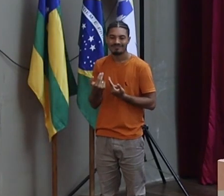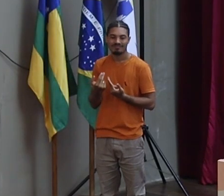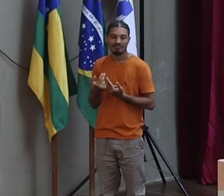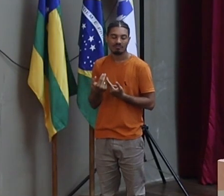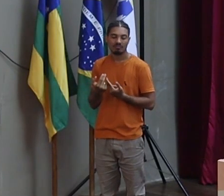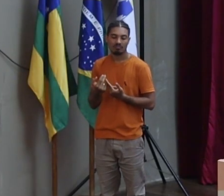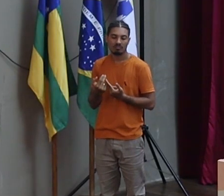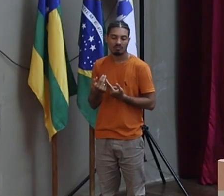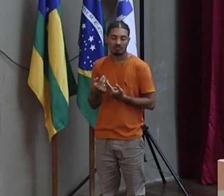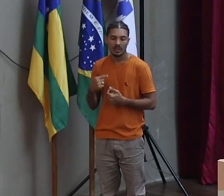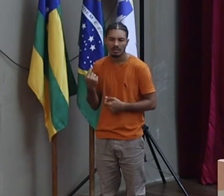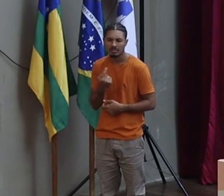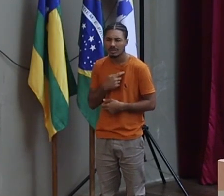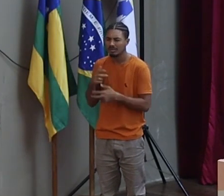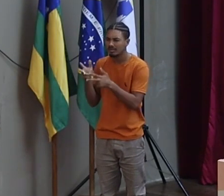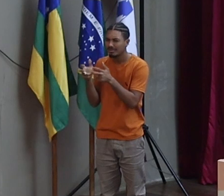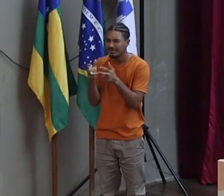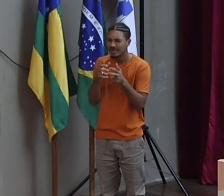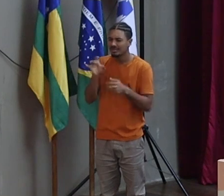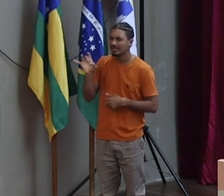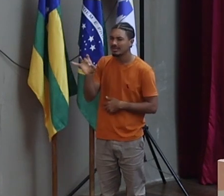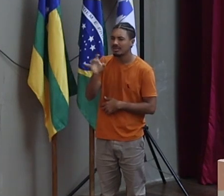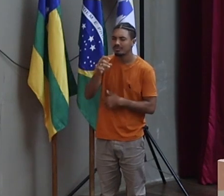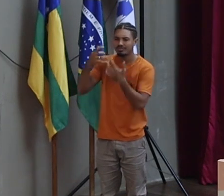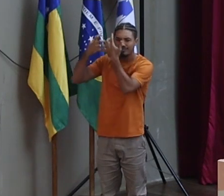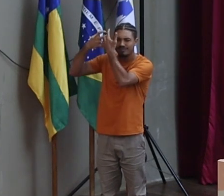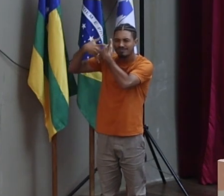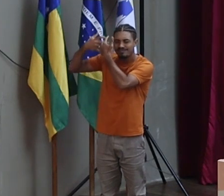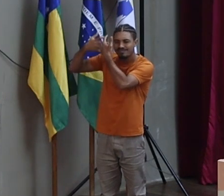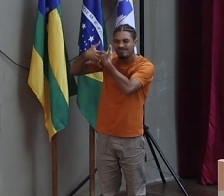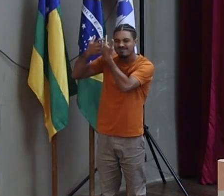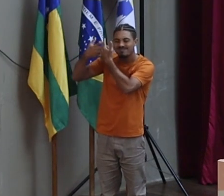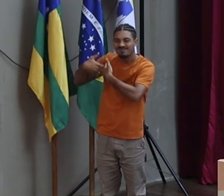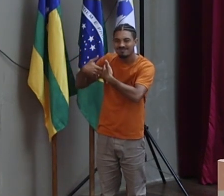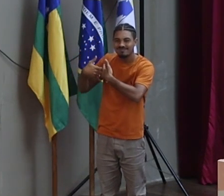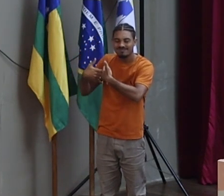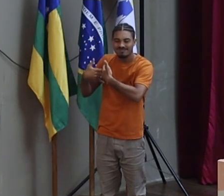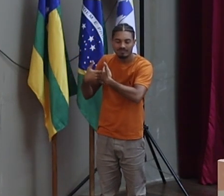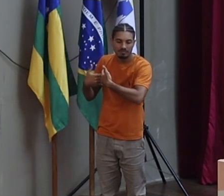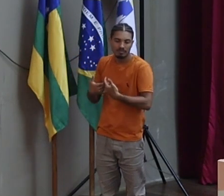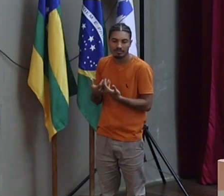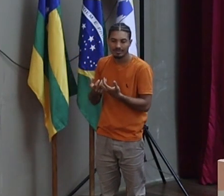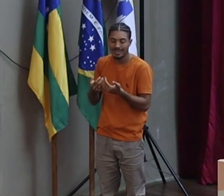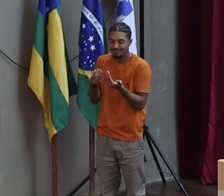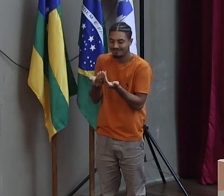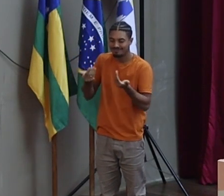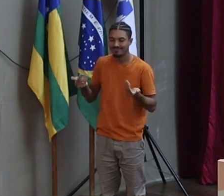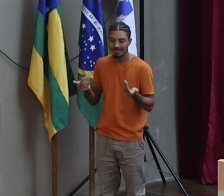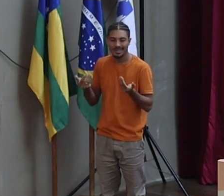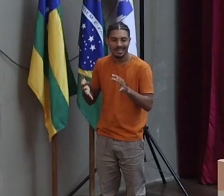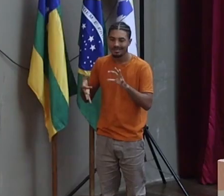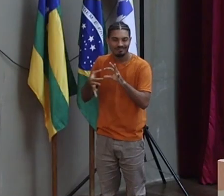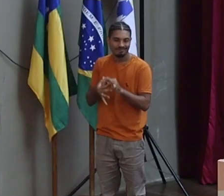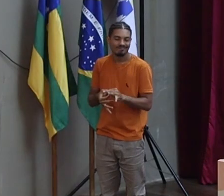vendo que cada um está pensando esses problemas de uma forma separada. Então, acho que